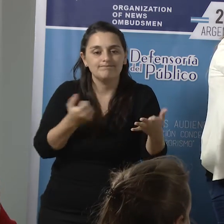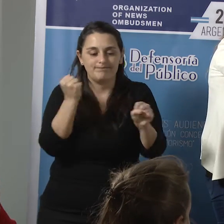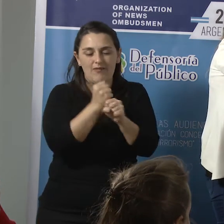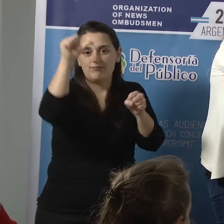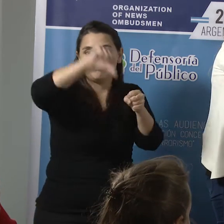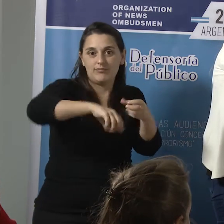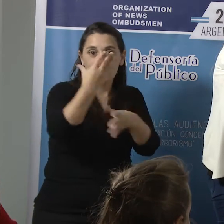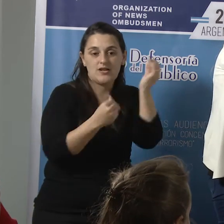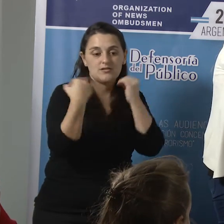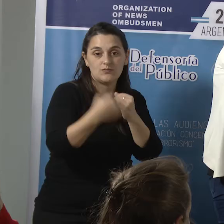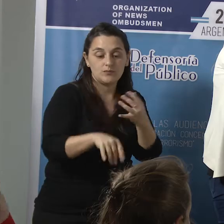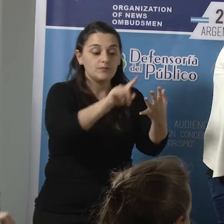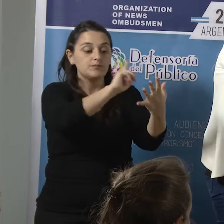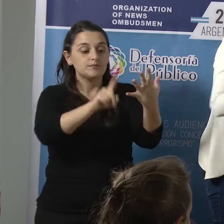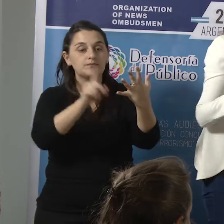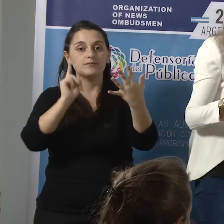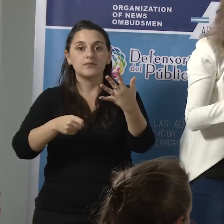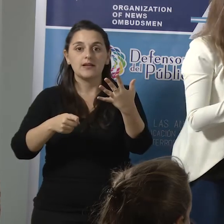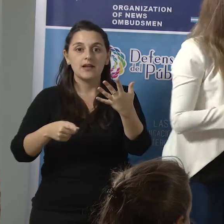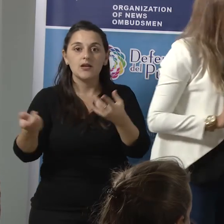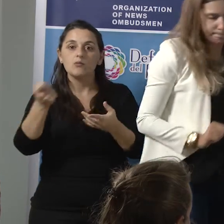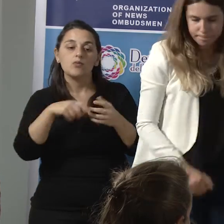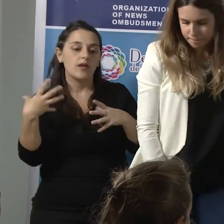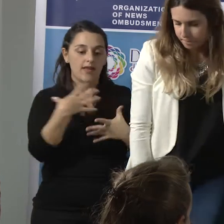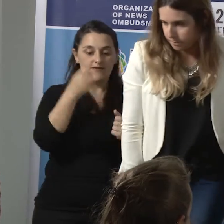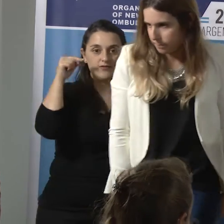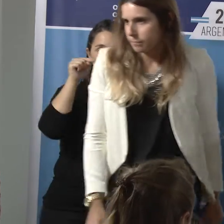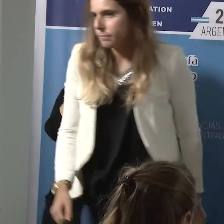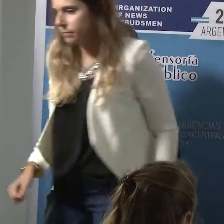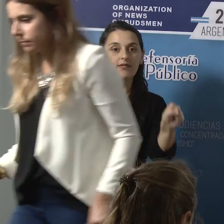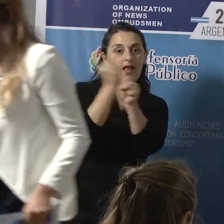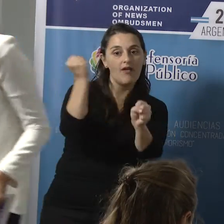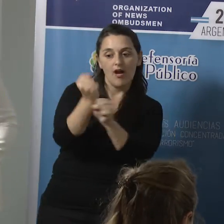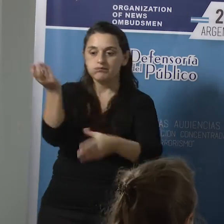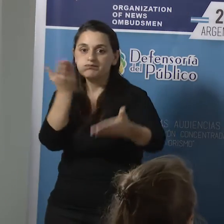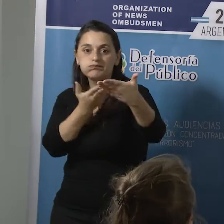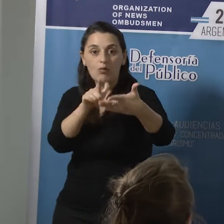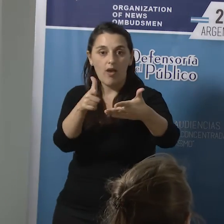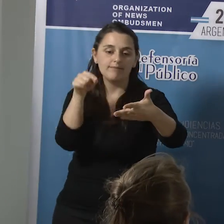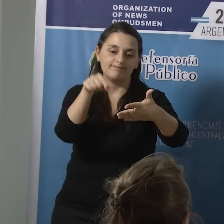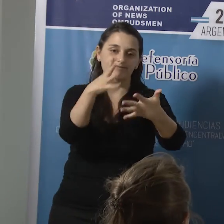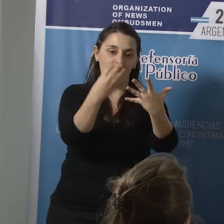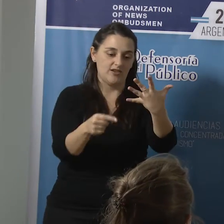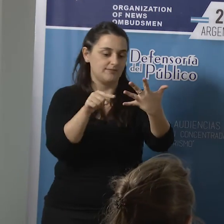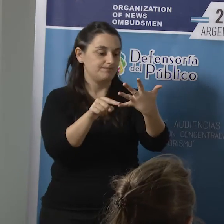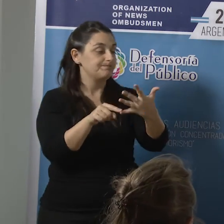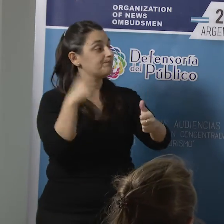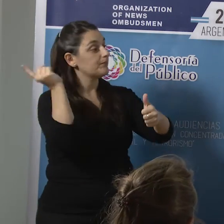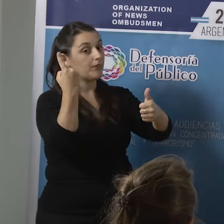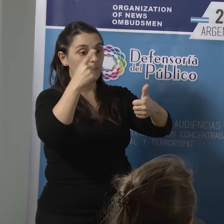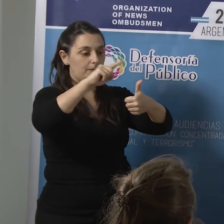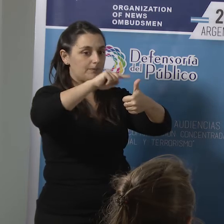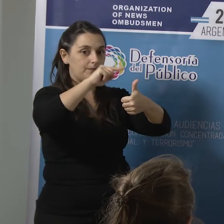la desarticulación entre redes sociales y la Defensoría. El primero que me voy a referir es sobre los problemas relacionados